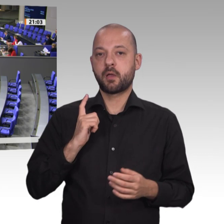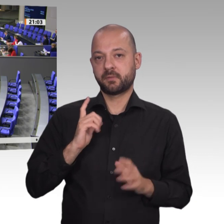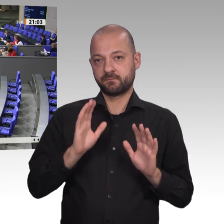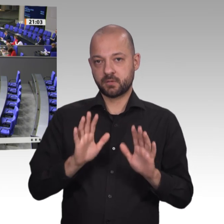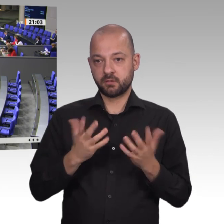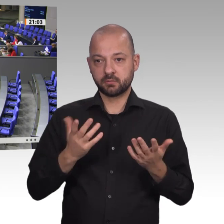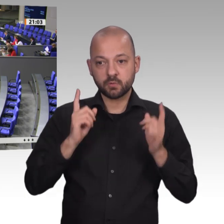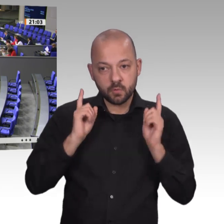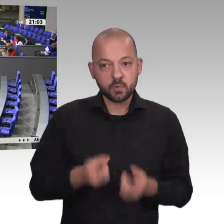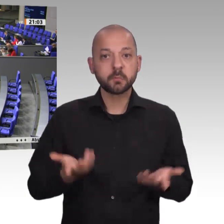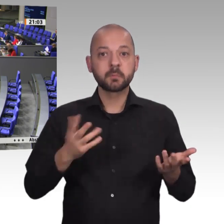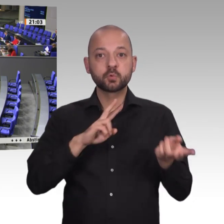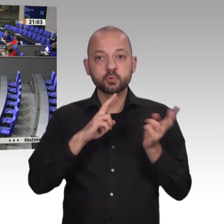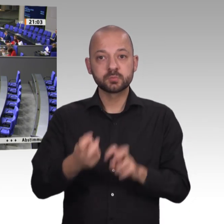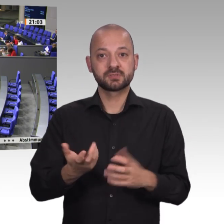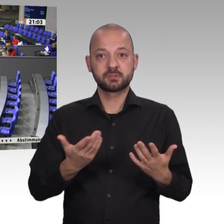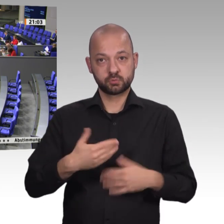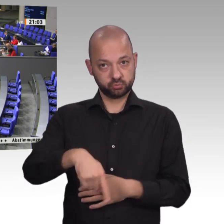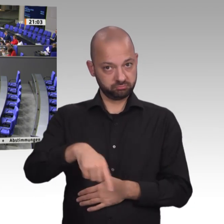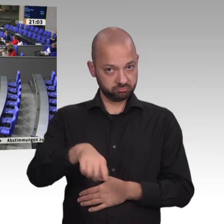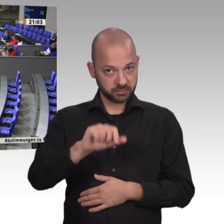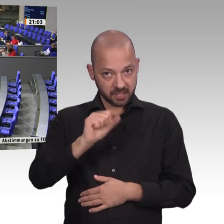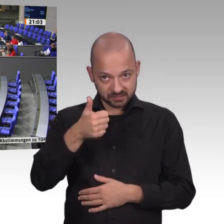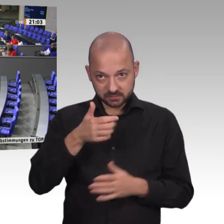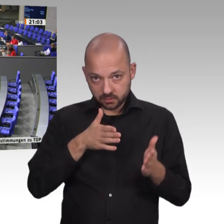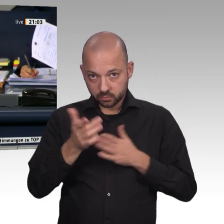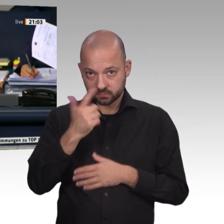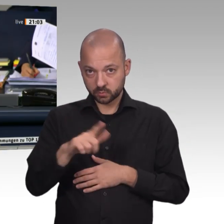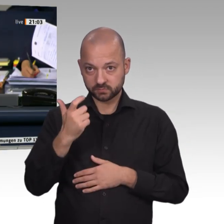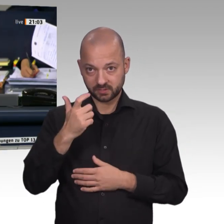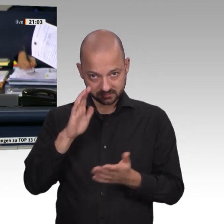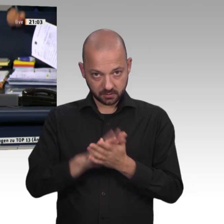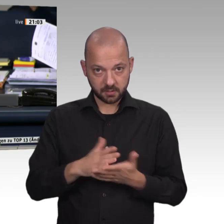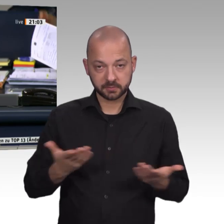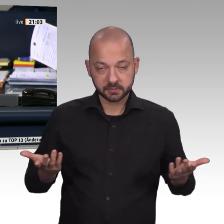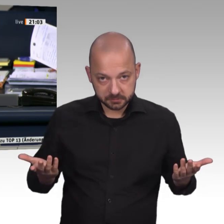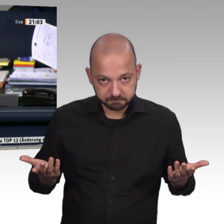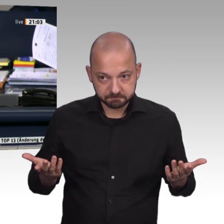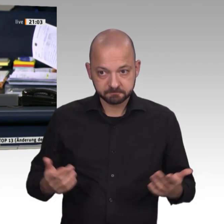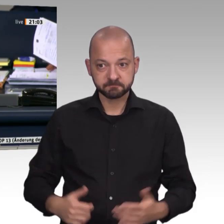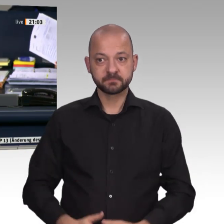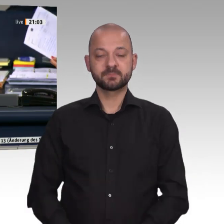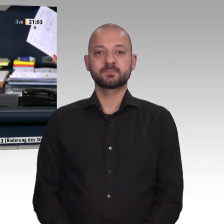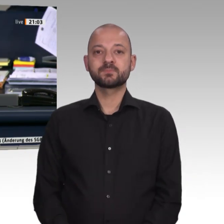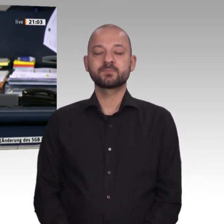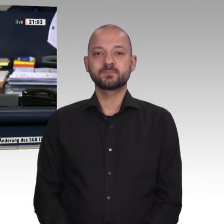gedacht. Dankeschön. Dankeschön, Uwe Witt. Guten Abend, liebe Kolleginnen und Kollegen, zur nächsten Runde.